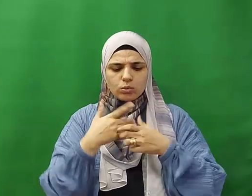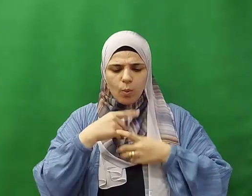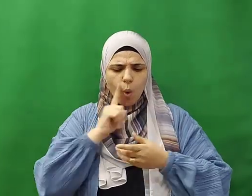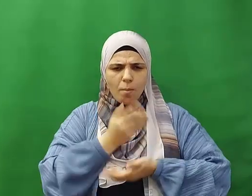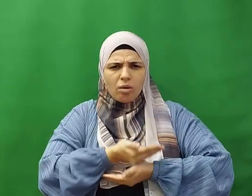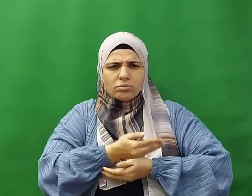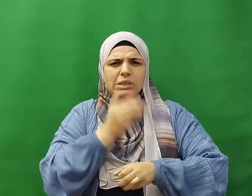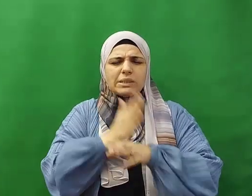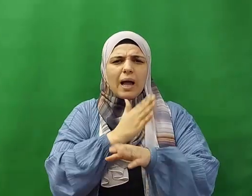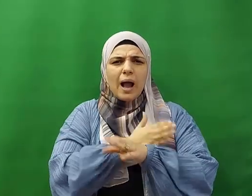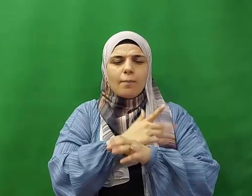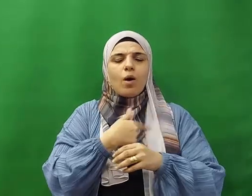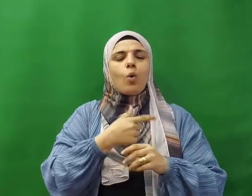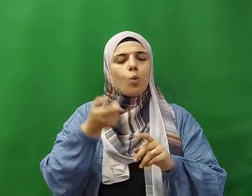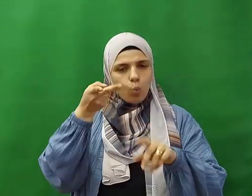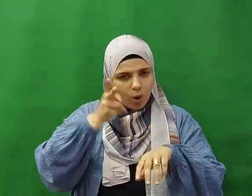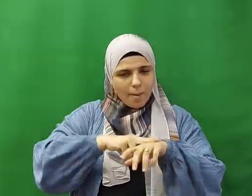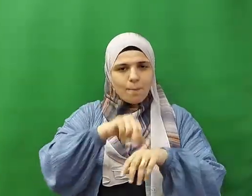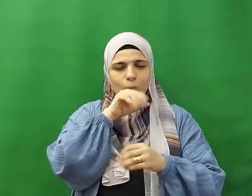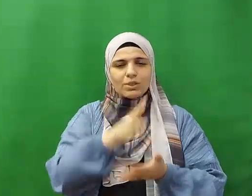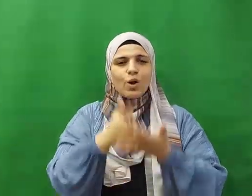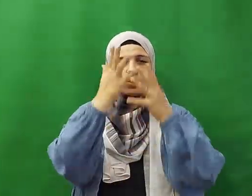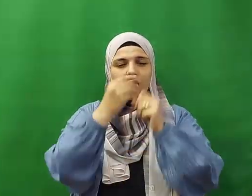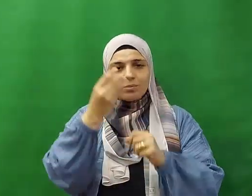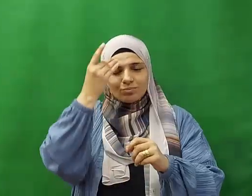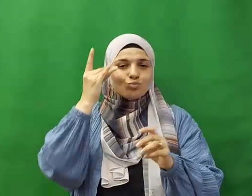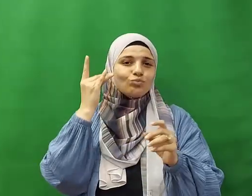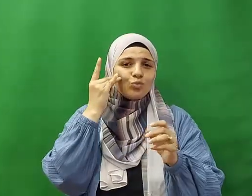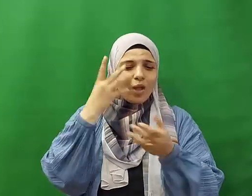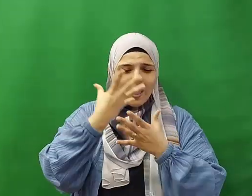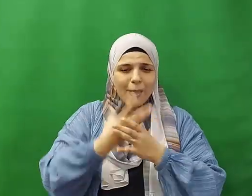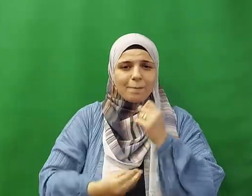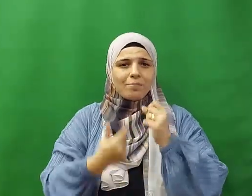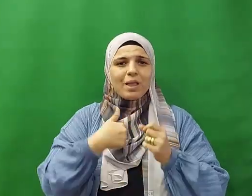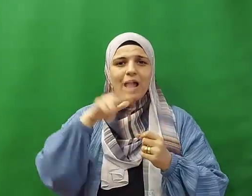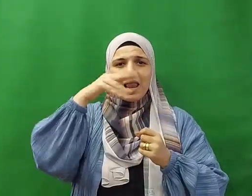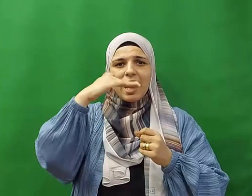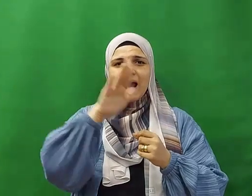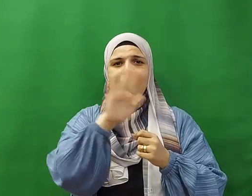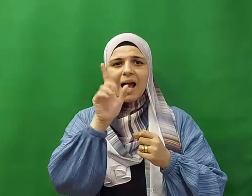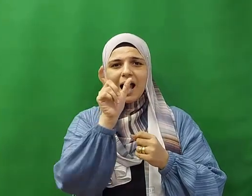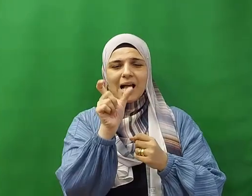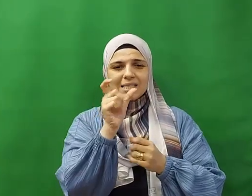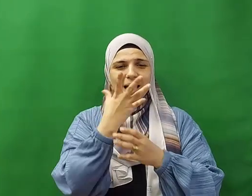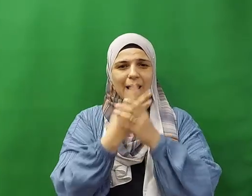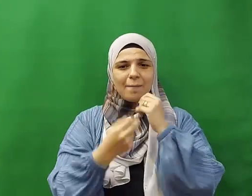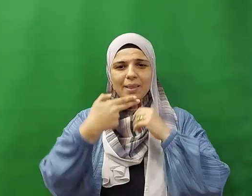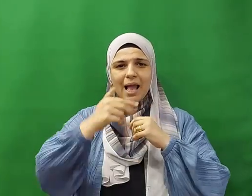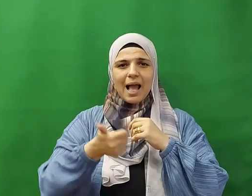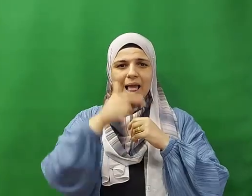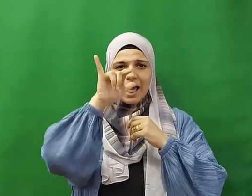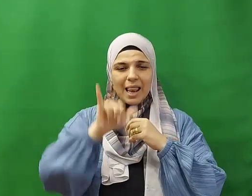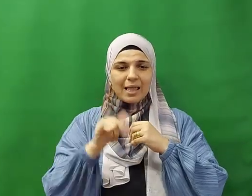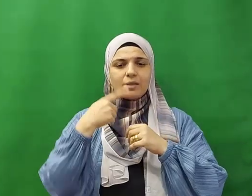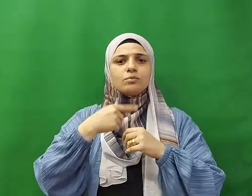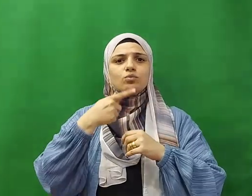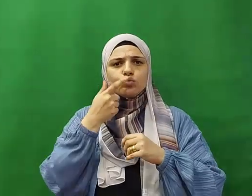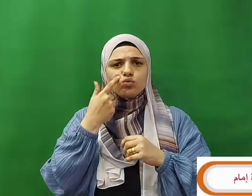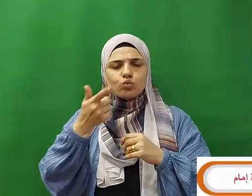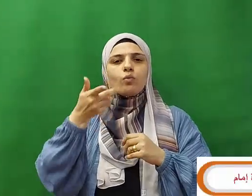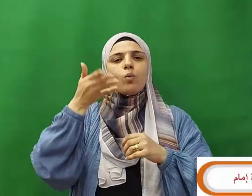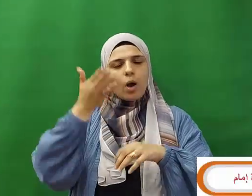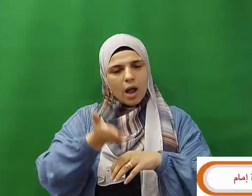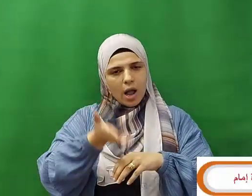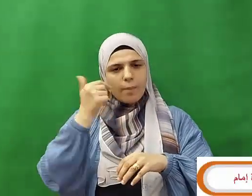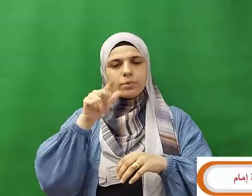وجد أمه به. وحين قبل رسول الله صلى الله عليه وسلم حفيده الحسن بن علي رضي الله عنهما،